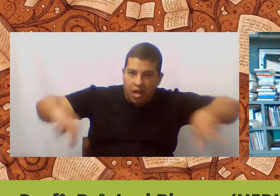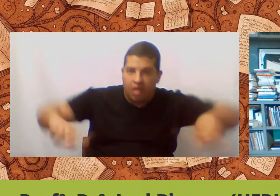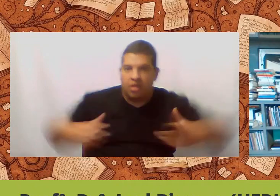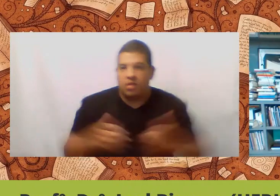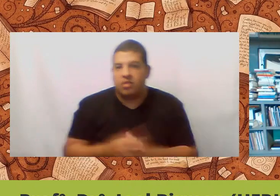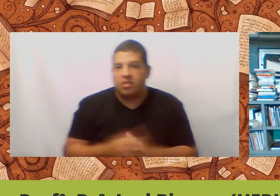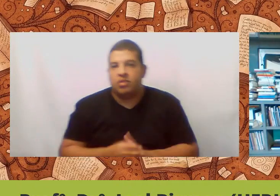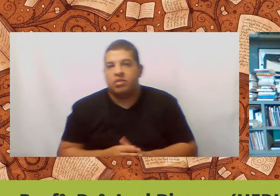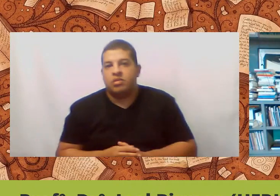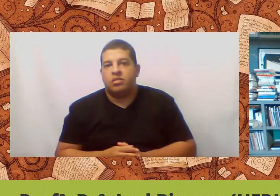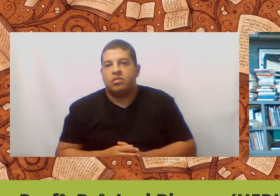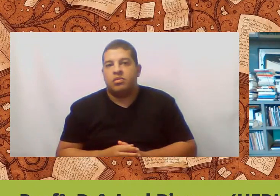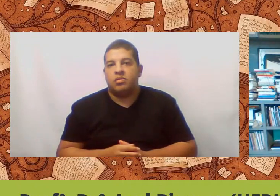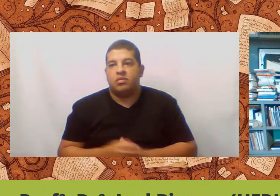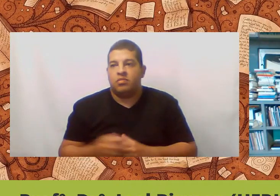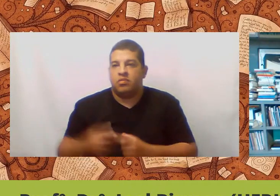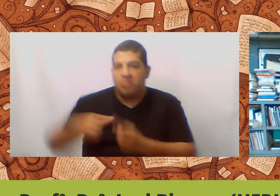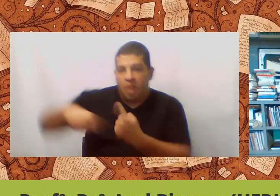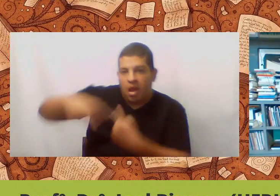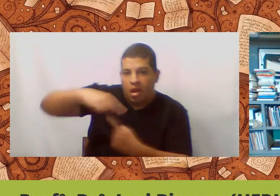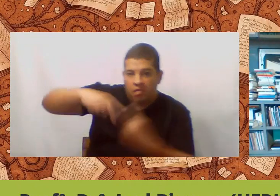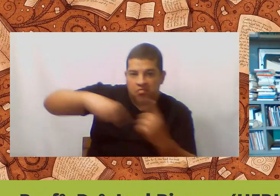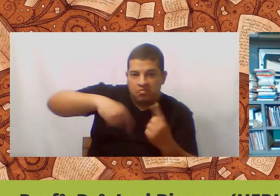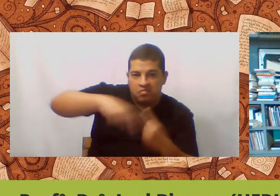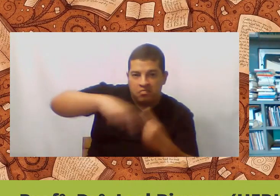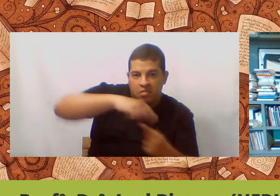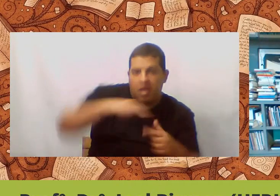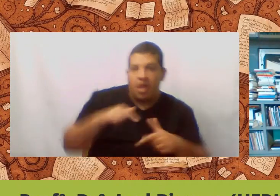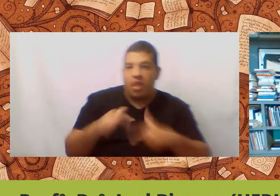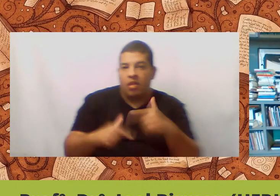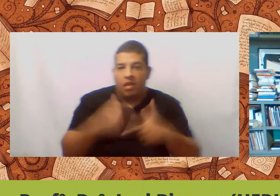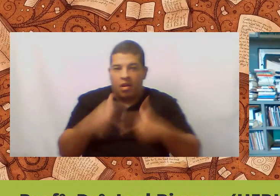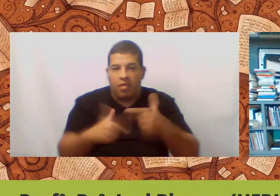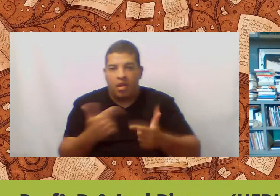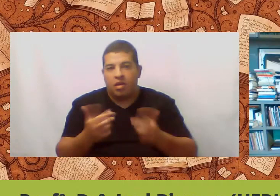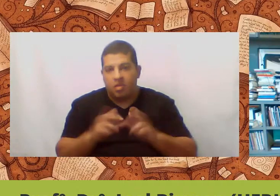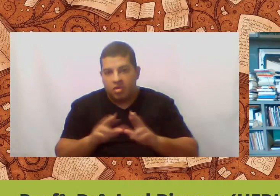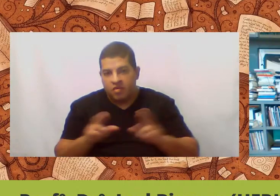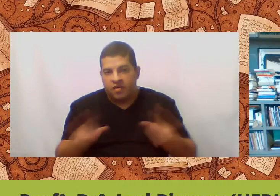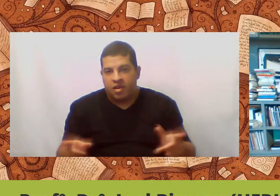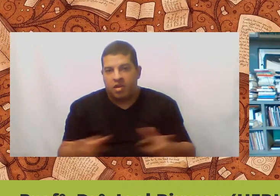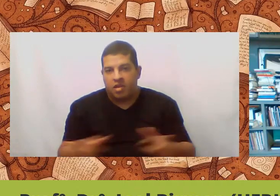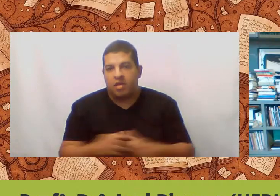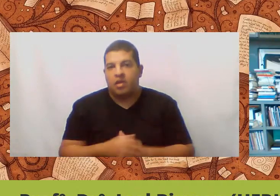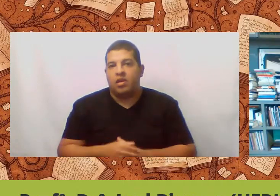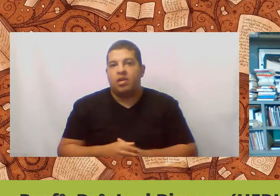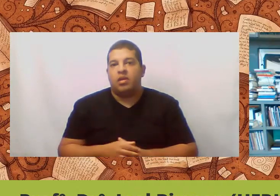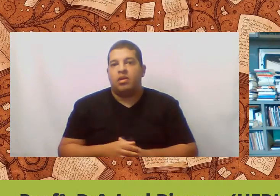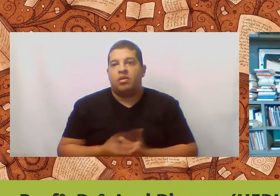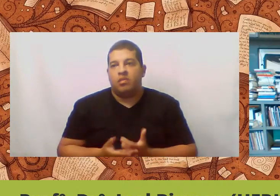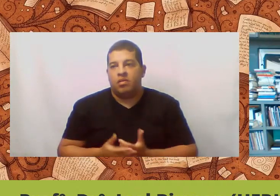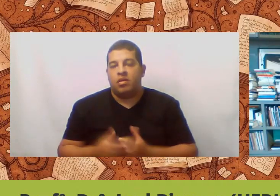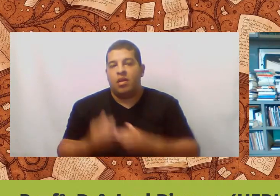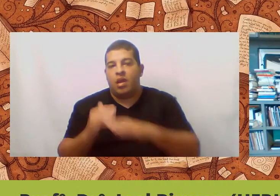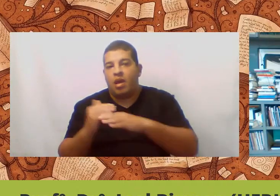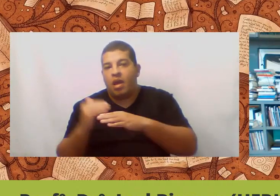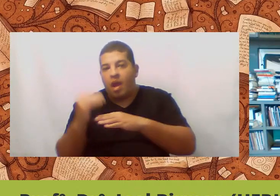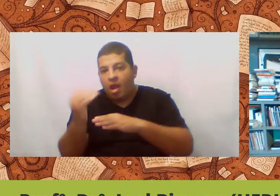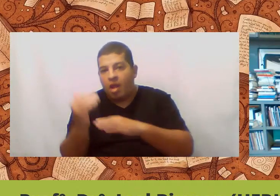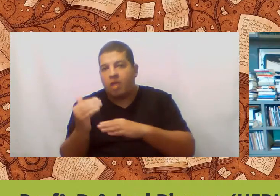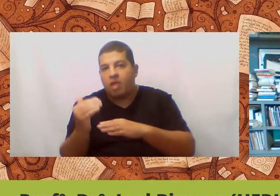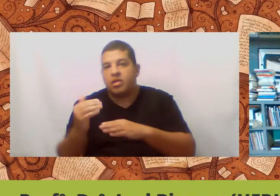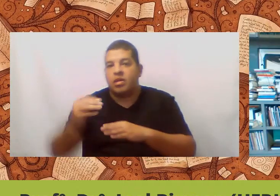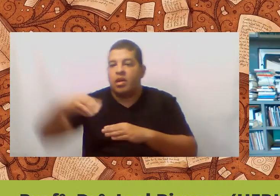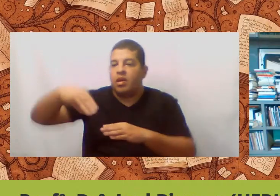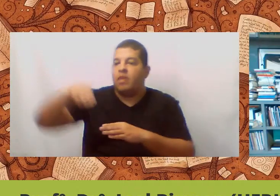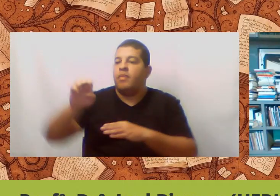Relações no mercado de trabalho diferentes, né? As classes médias e as classes populares, né? Então, a